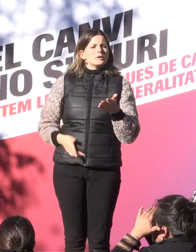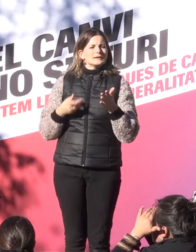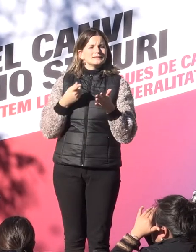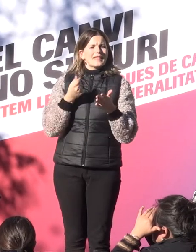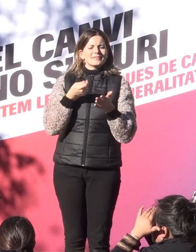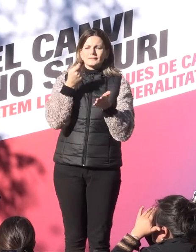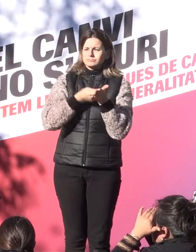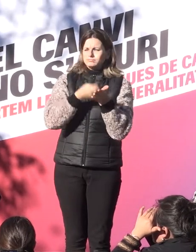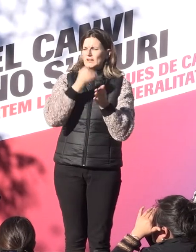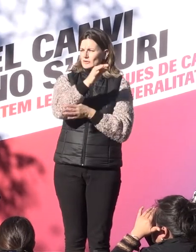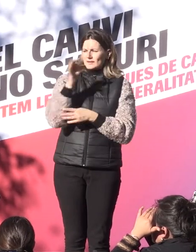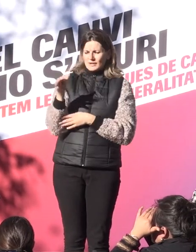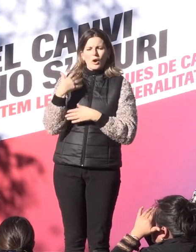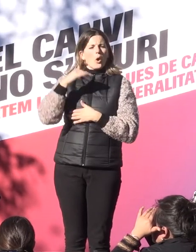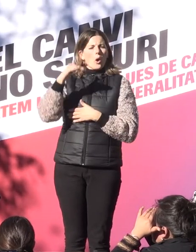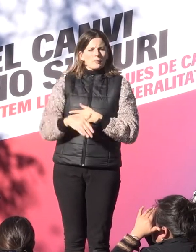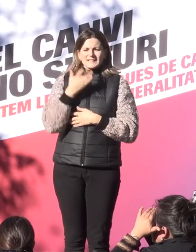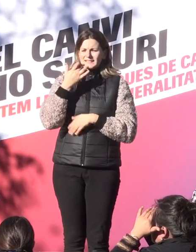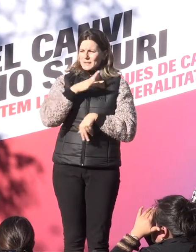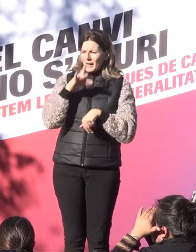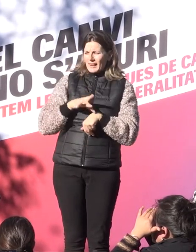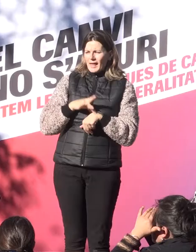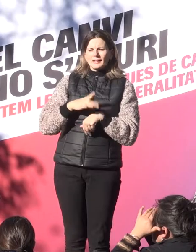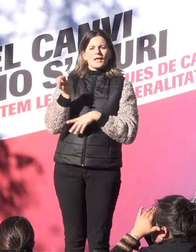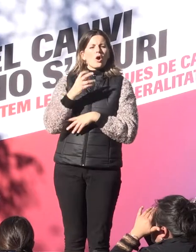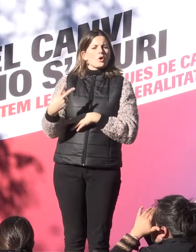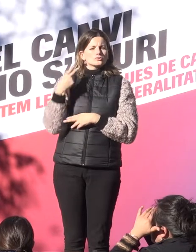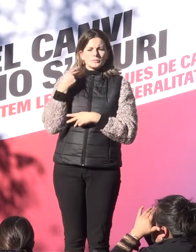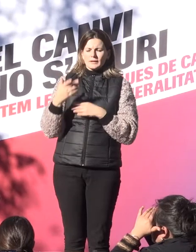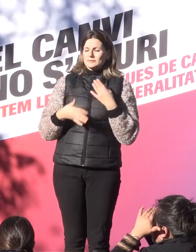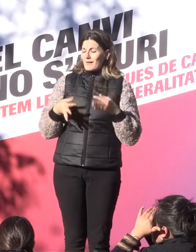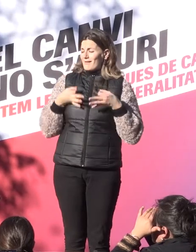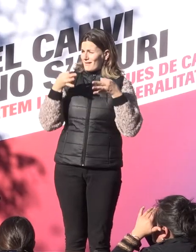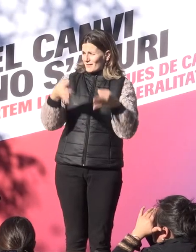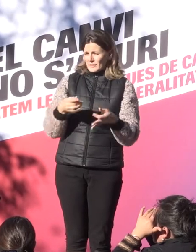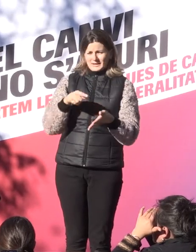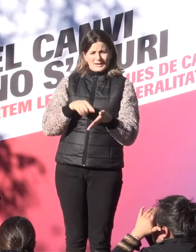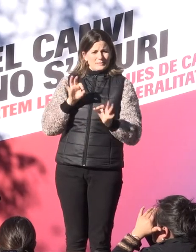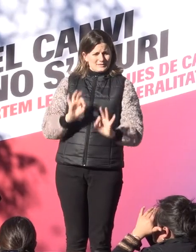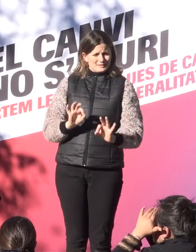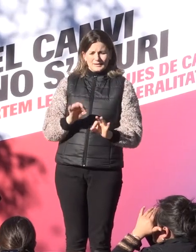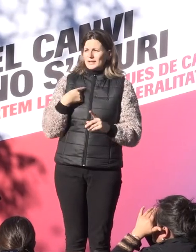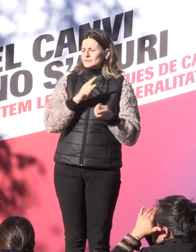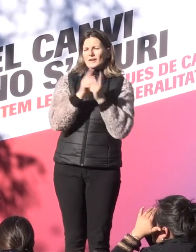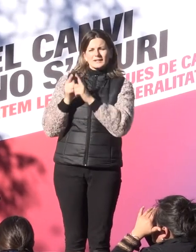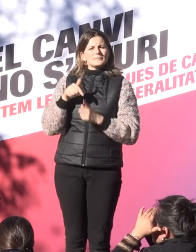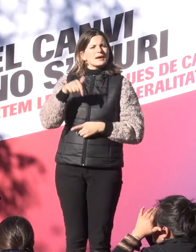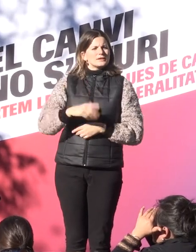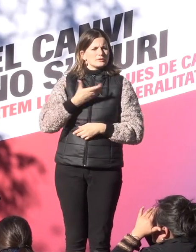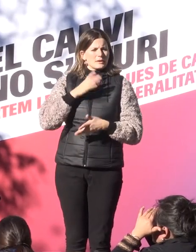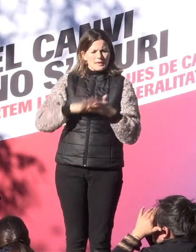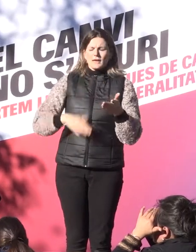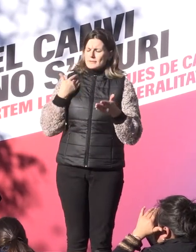social y tener su baja porque nos han enfermas y tener su jubilación cuando llegue el momento esos son cambios que desde el ayuntamiento de barcelona